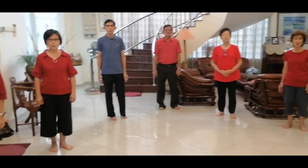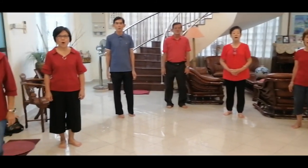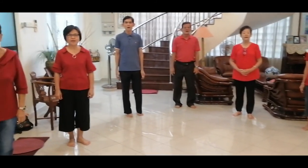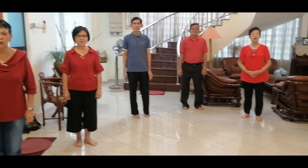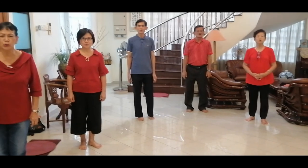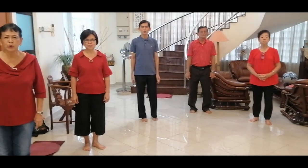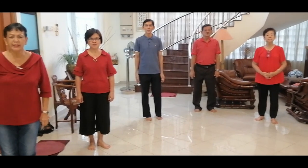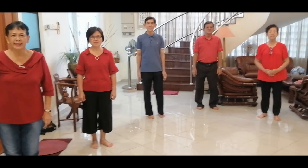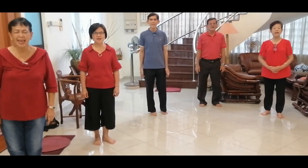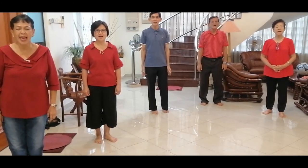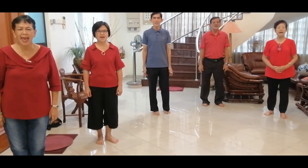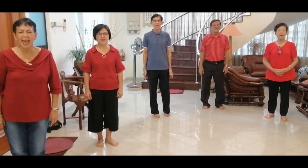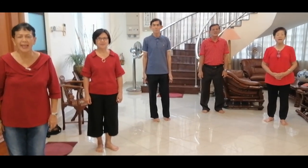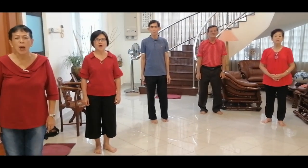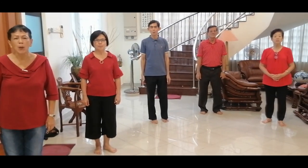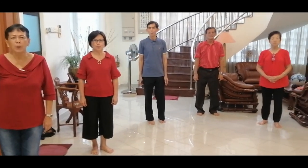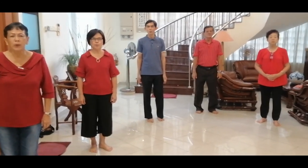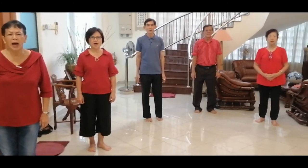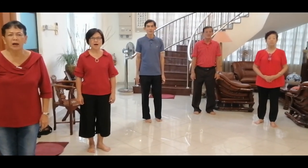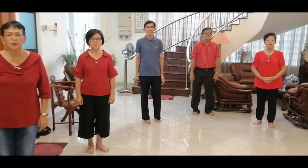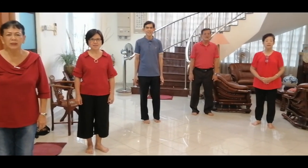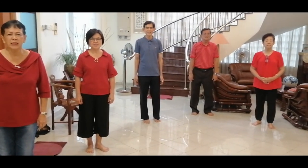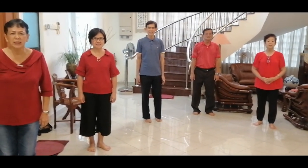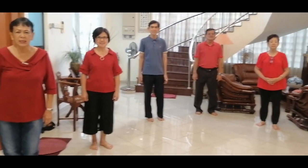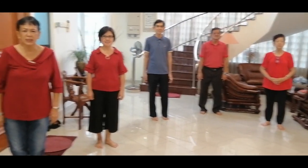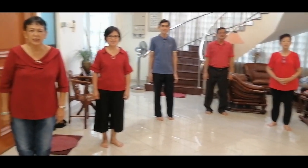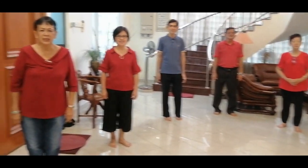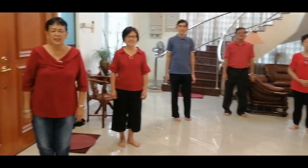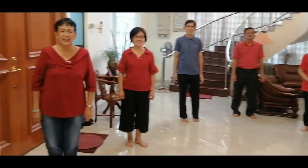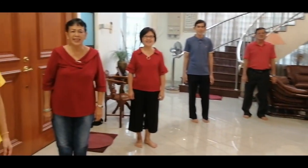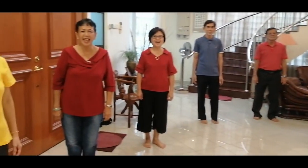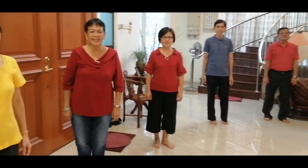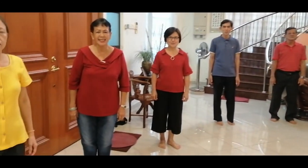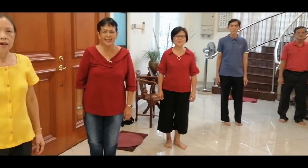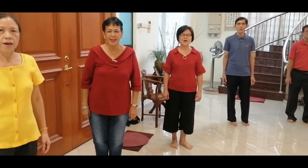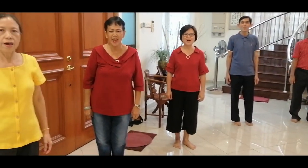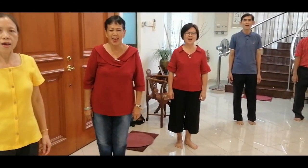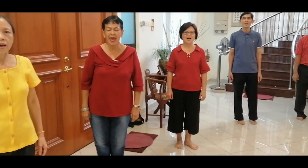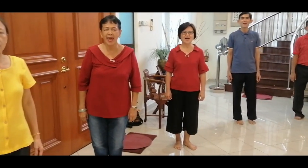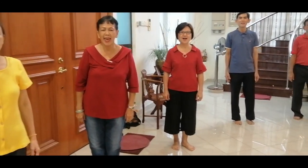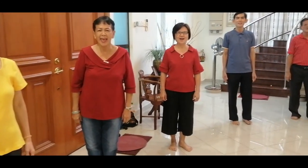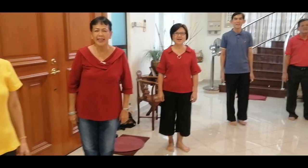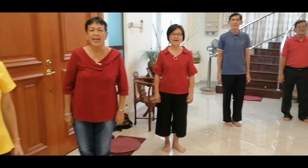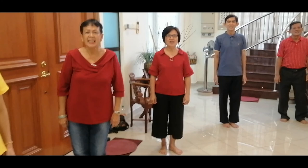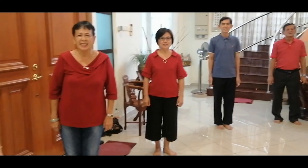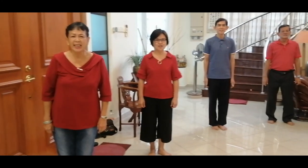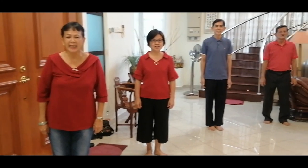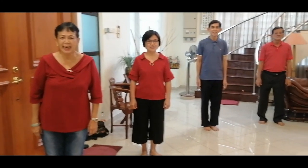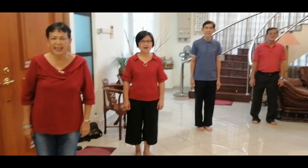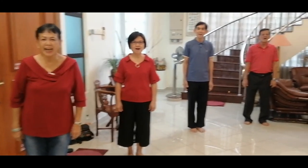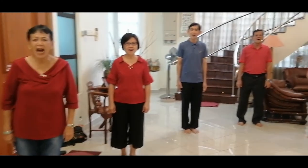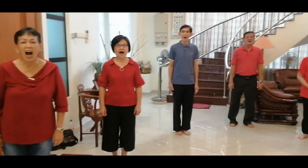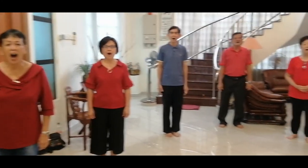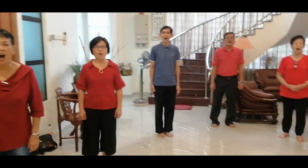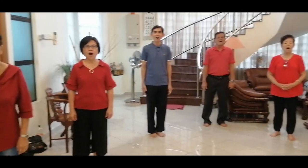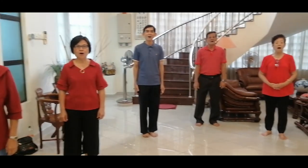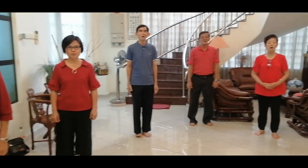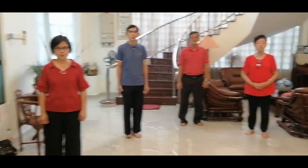快要出现，不要再自怨自艾。这一刻好好